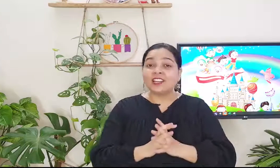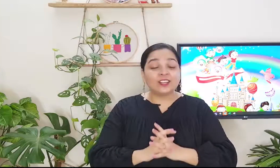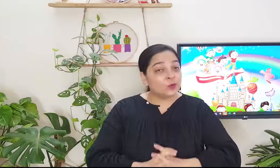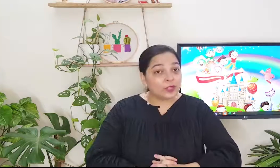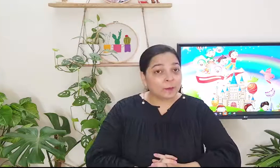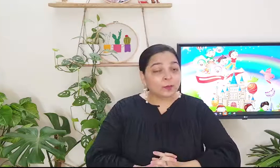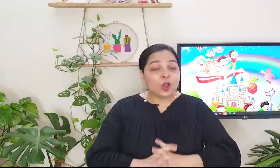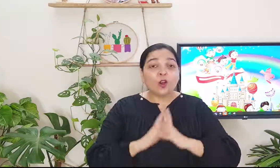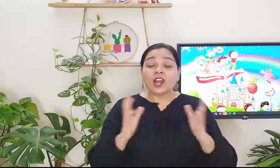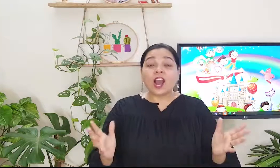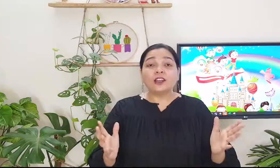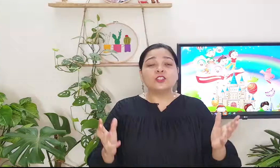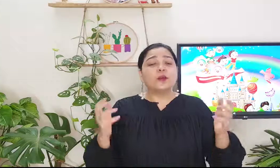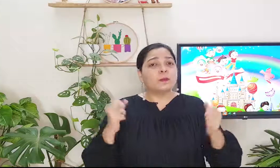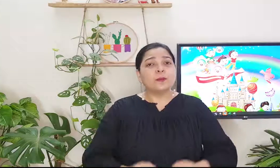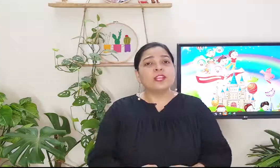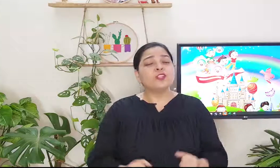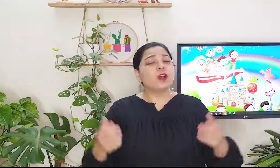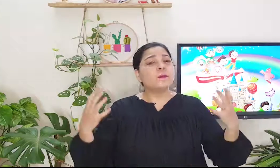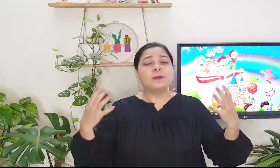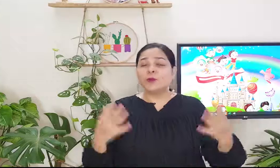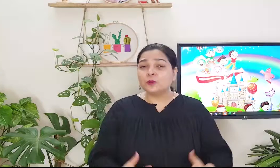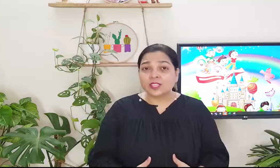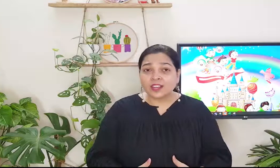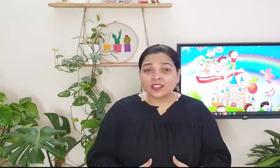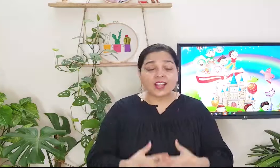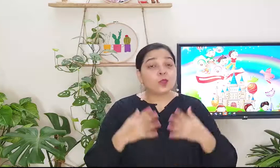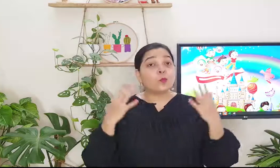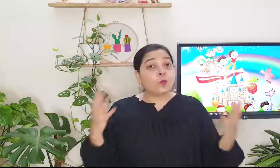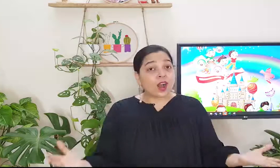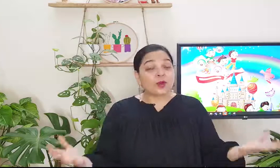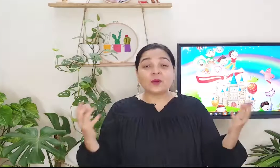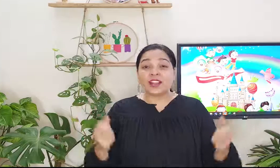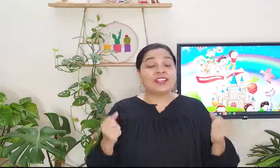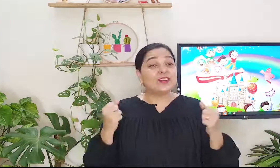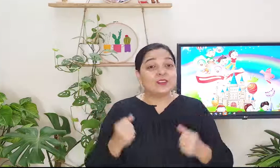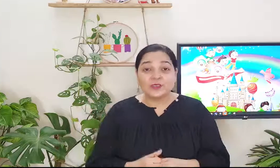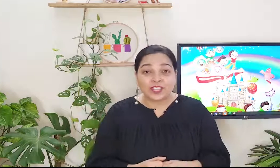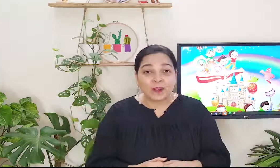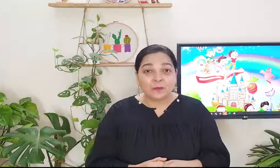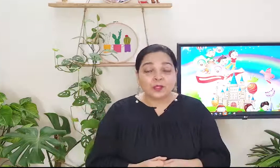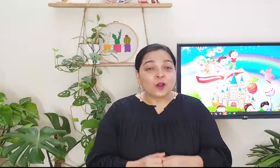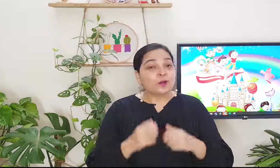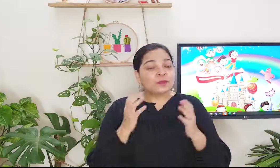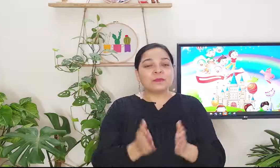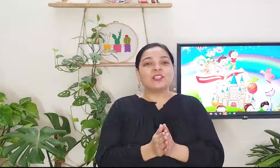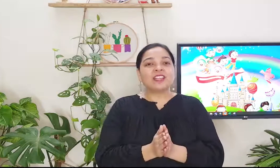হালেলুয়া। আর আজ ঈশ্বর আমাদের ওপর ভরসা করে, ওয়াও, হালেলুয়া। আর ঈশ্বর